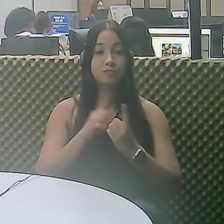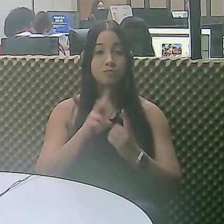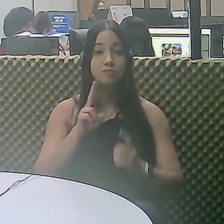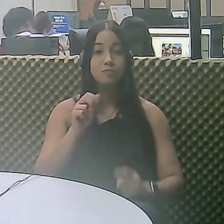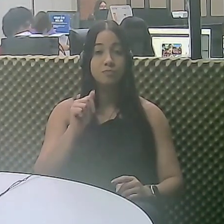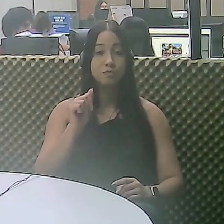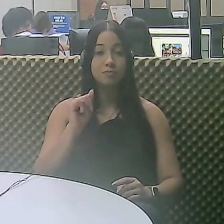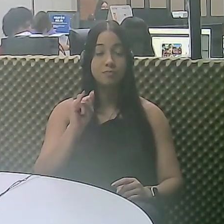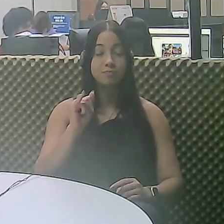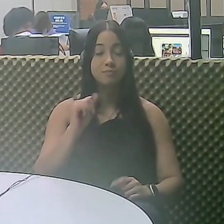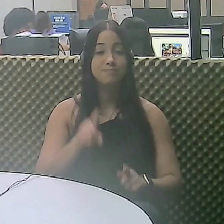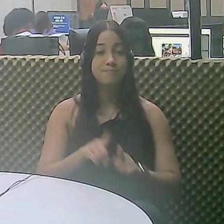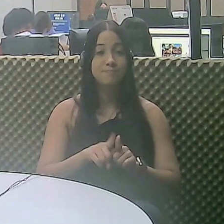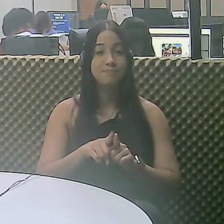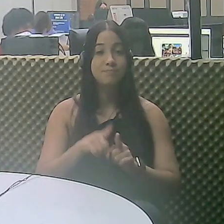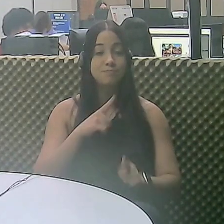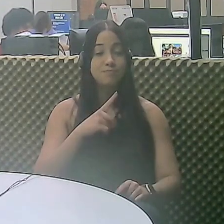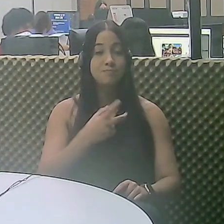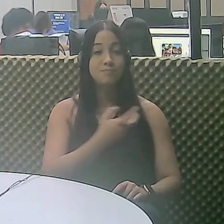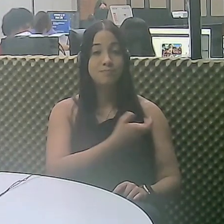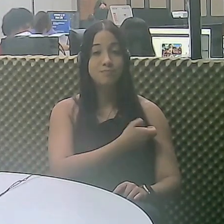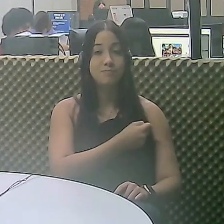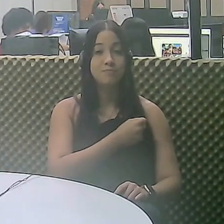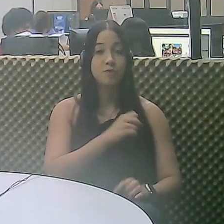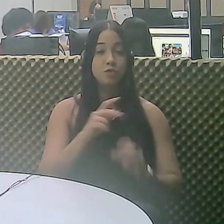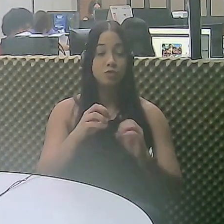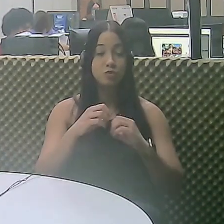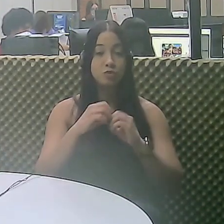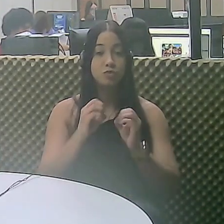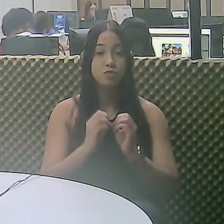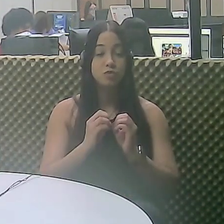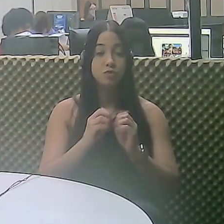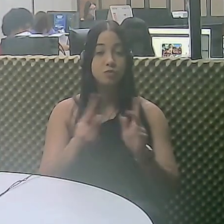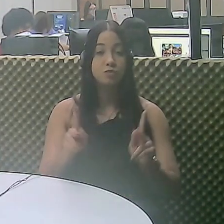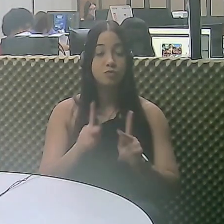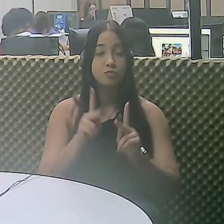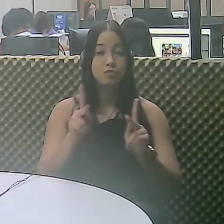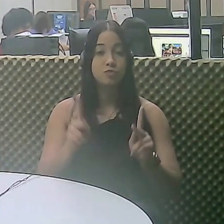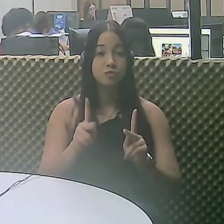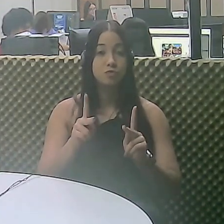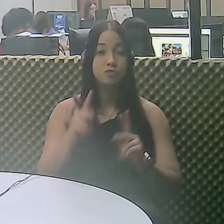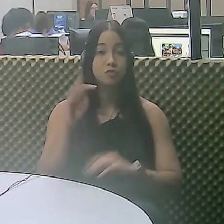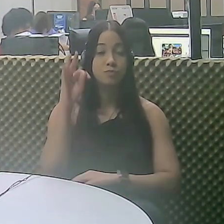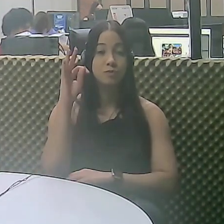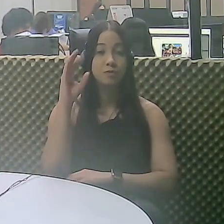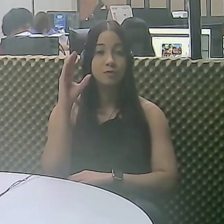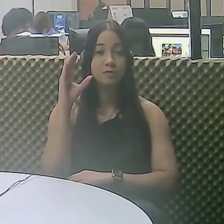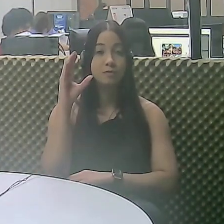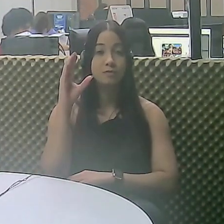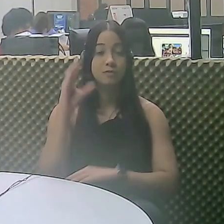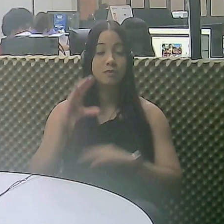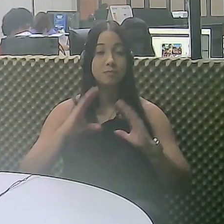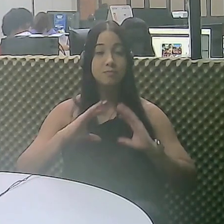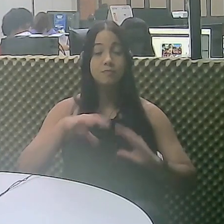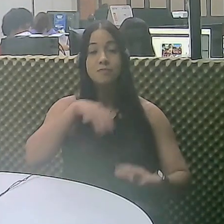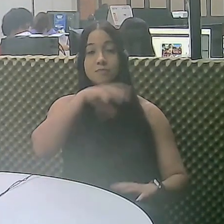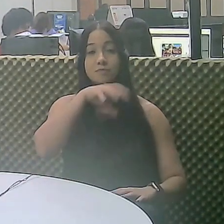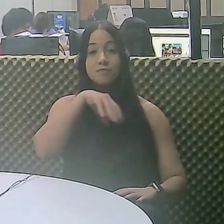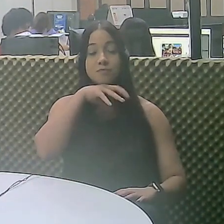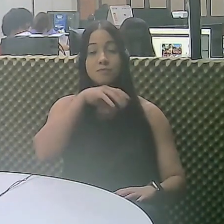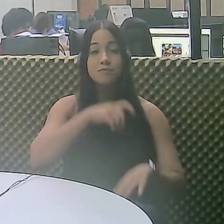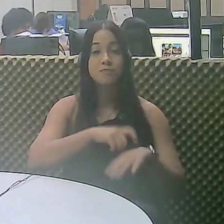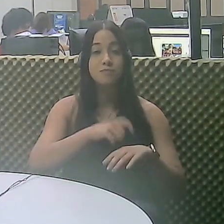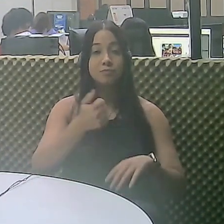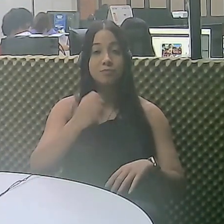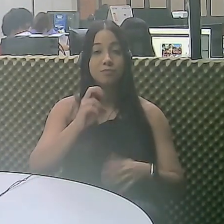asais também haverá vacinação no Center Shopping Uberlândia Shopping terminal central e Parque do Sabiá das